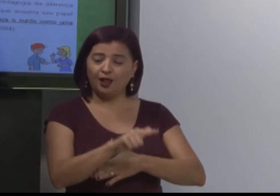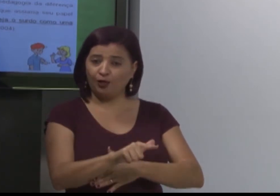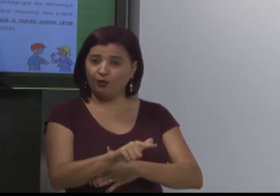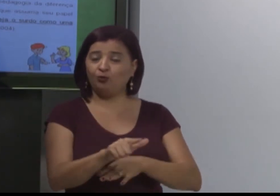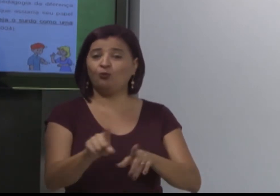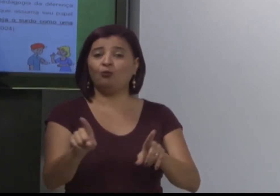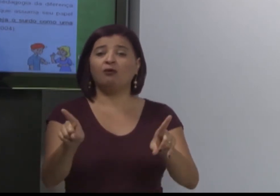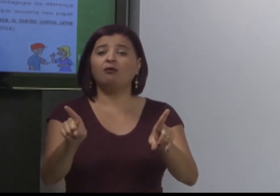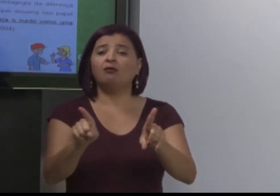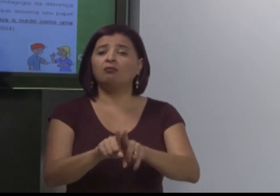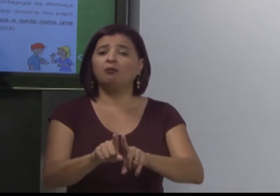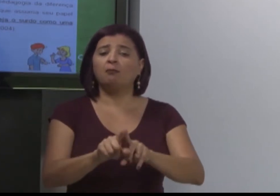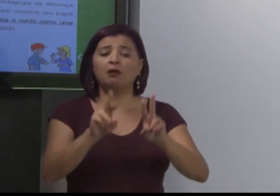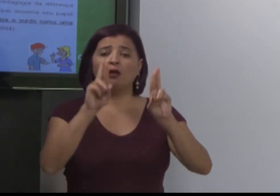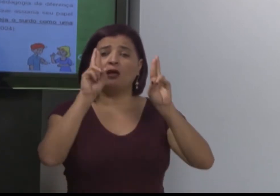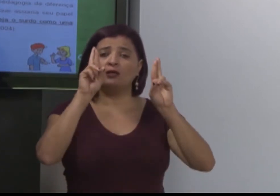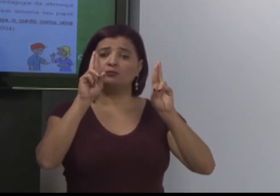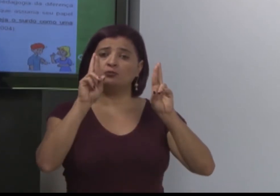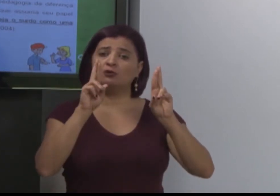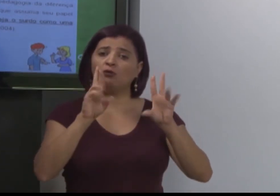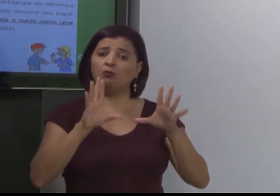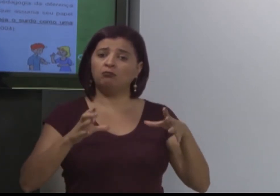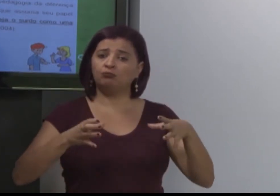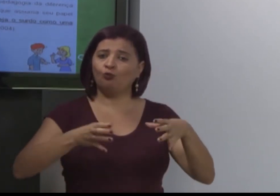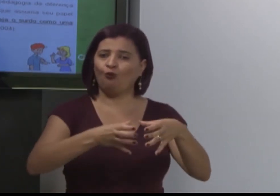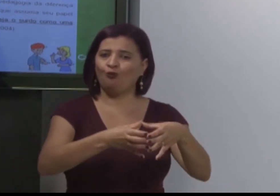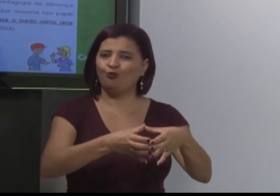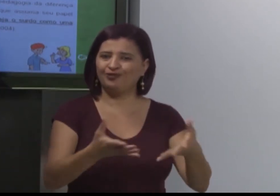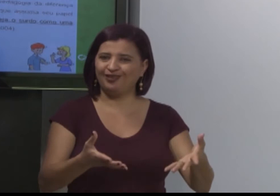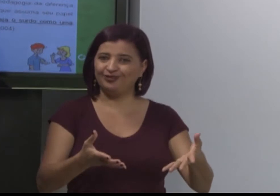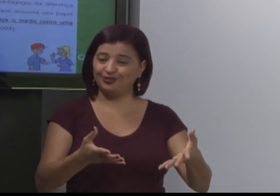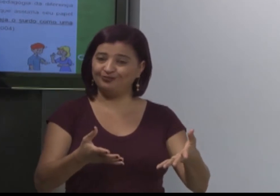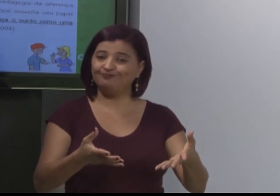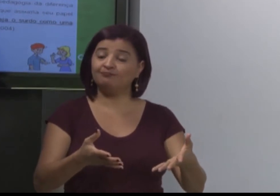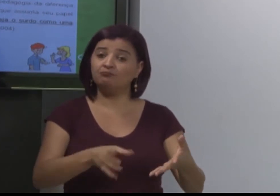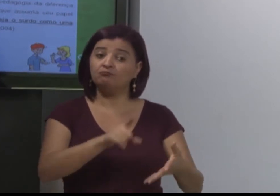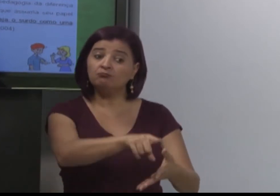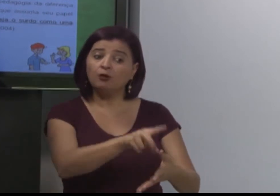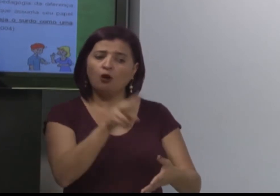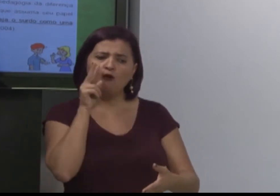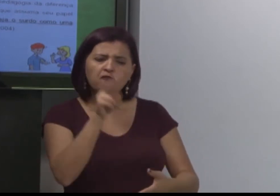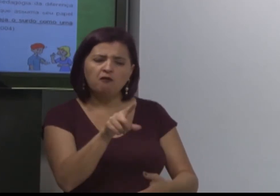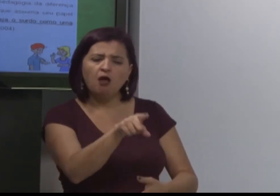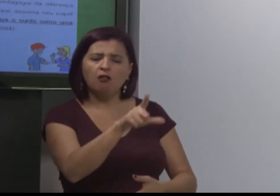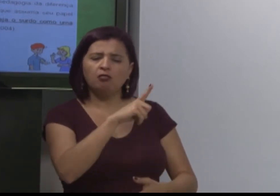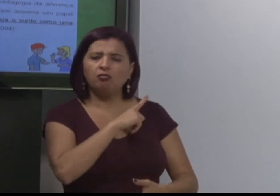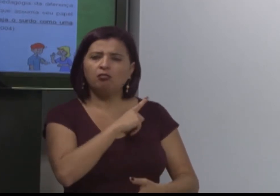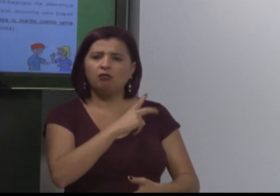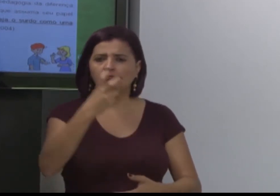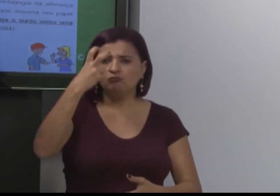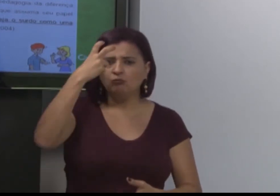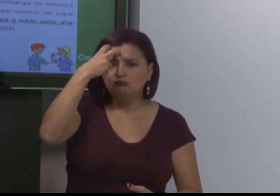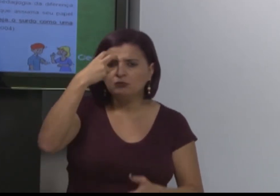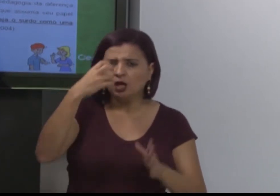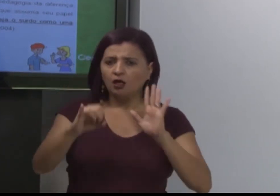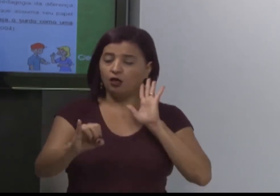e o papel da língua, bem como a responsabilidade do grupo nessa situação, a partir de uma